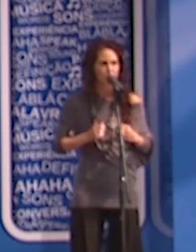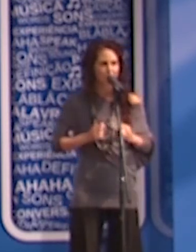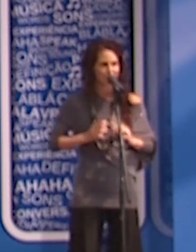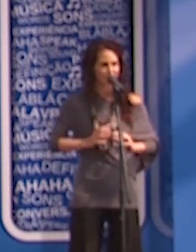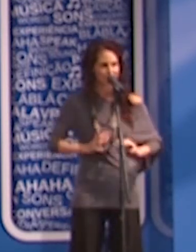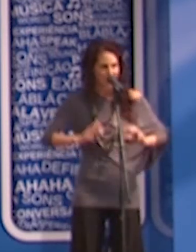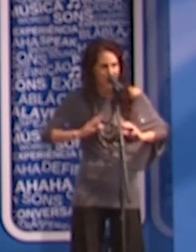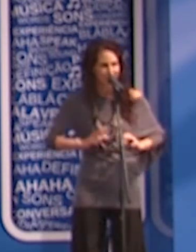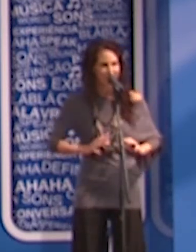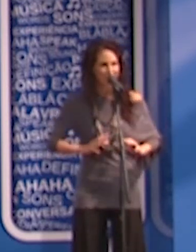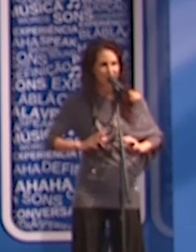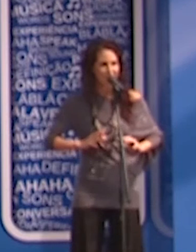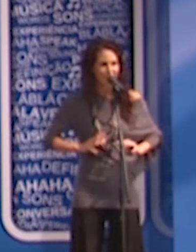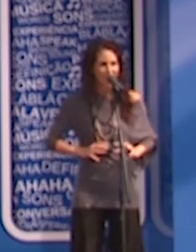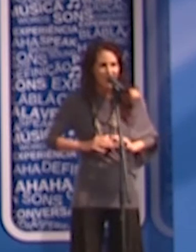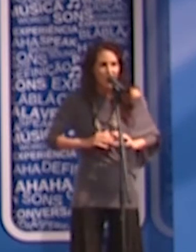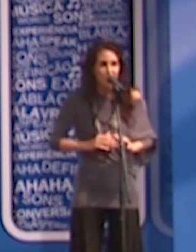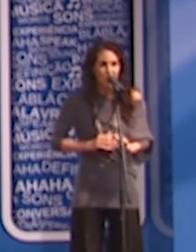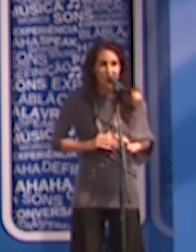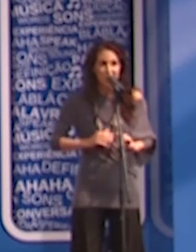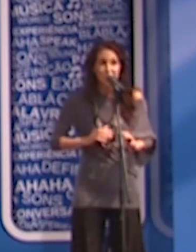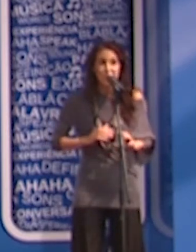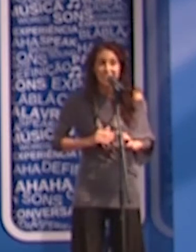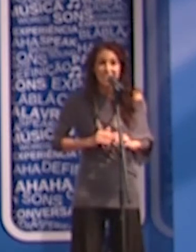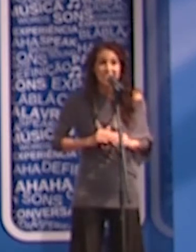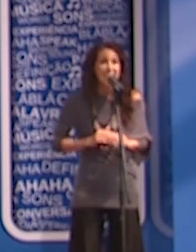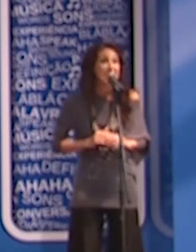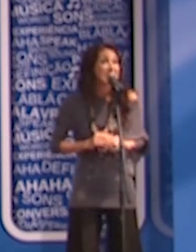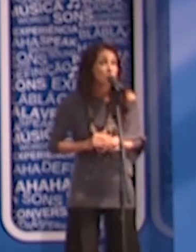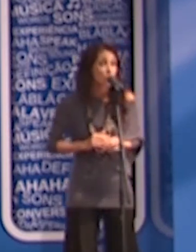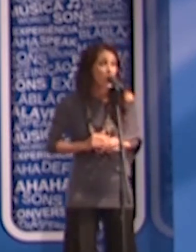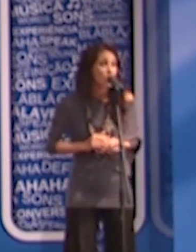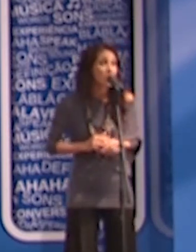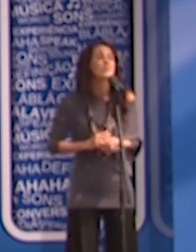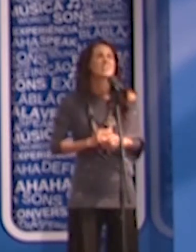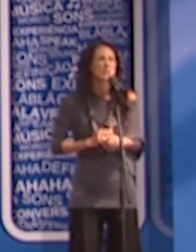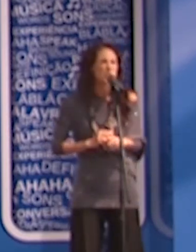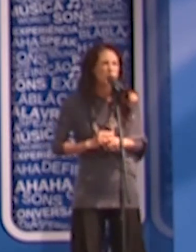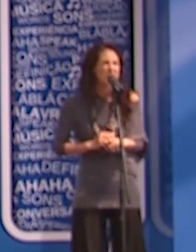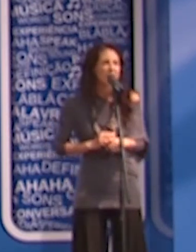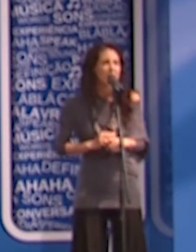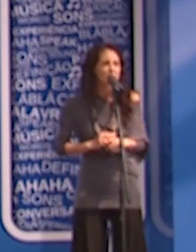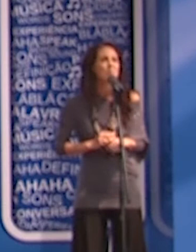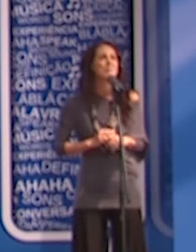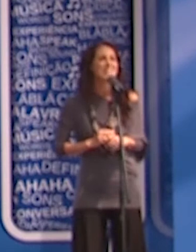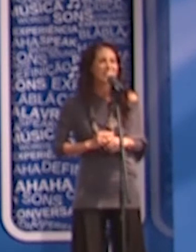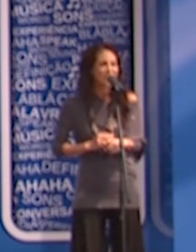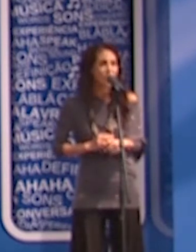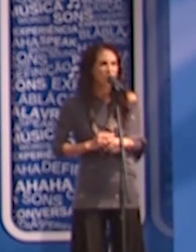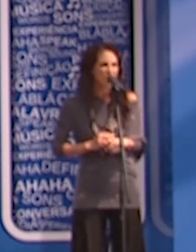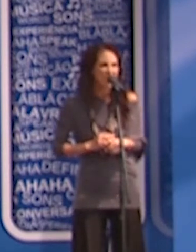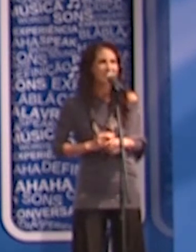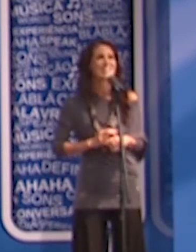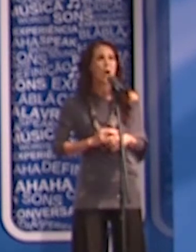com mais força, que isto já está, e quando quiseres sonhar